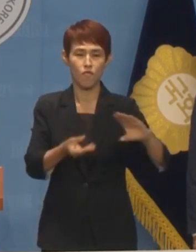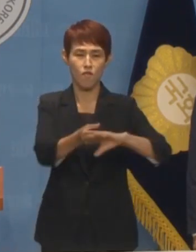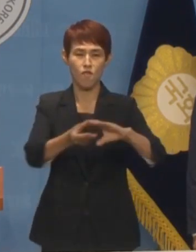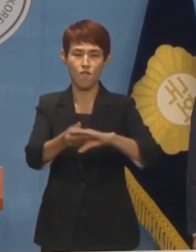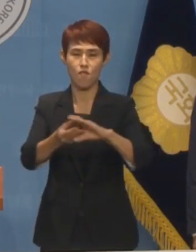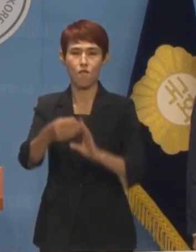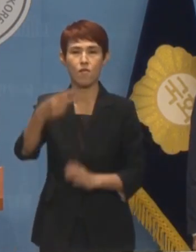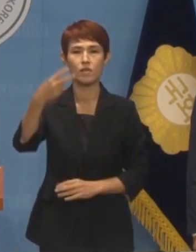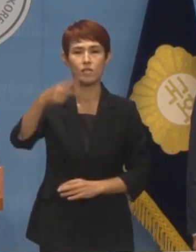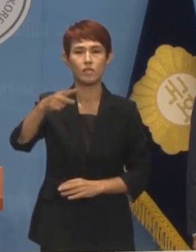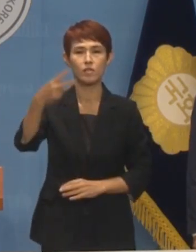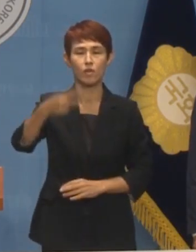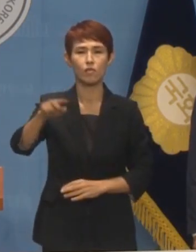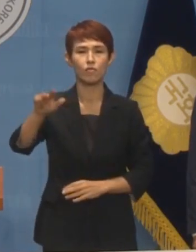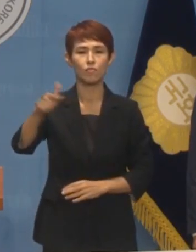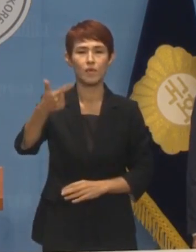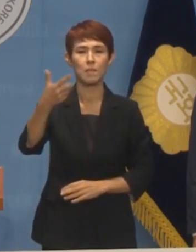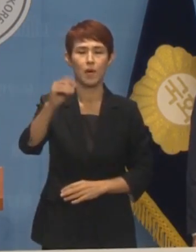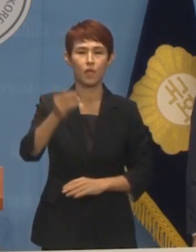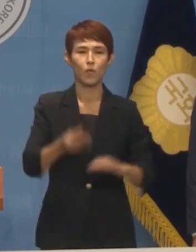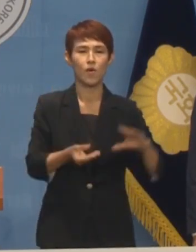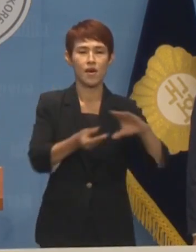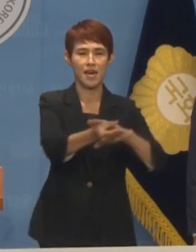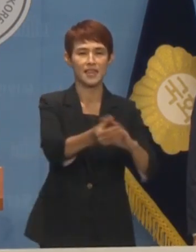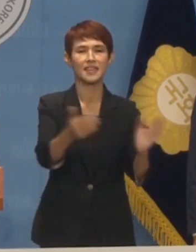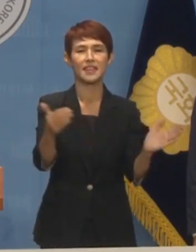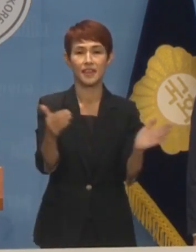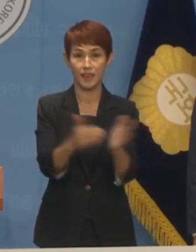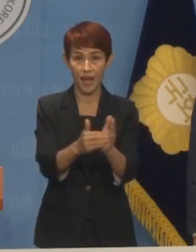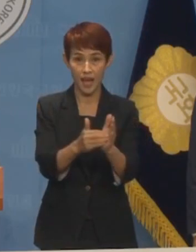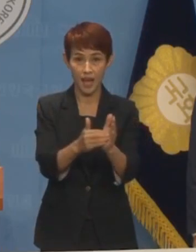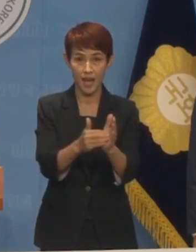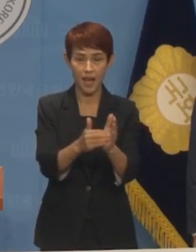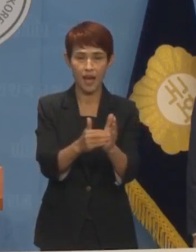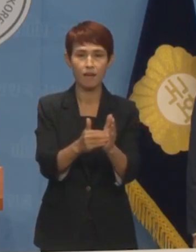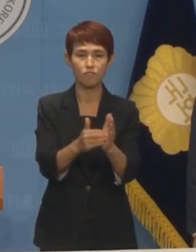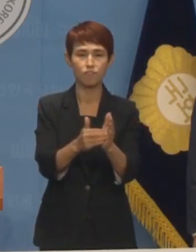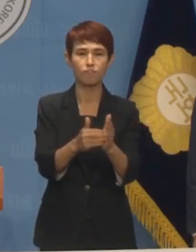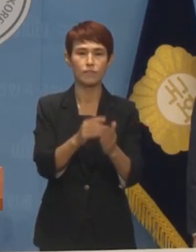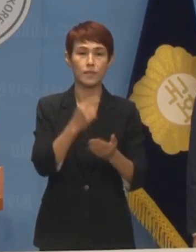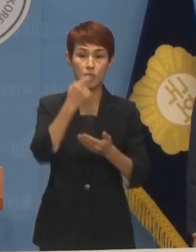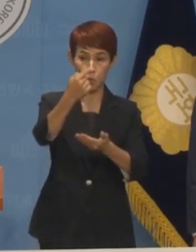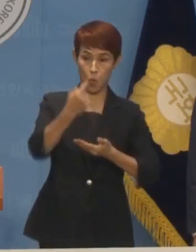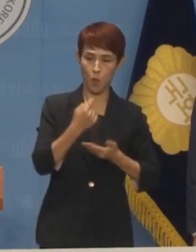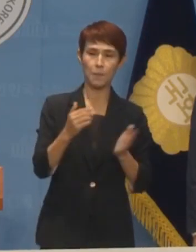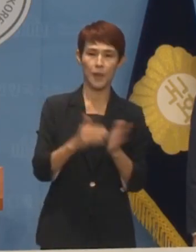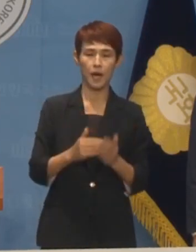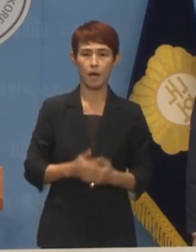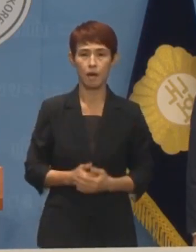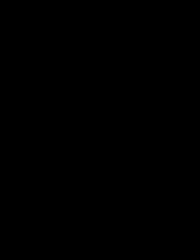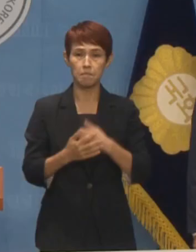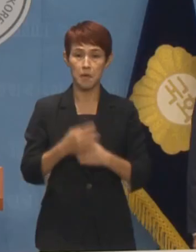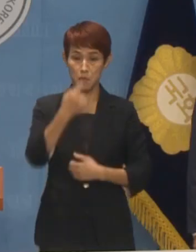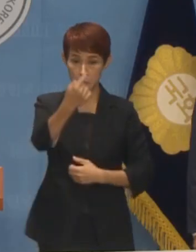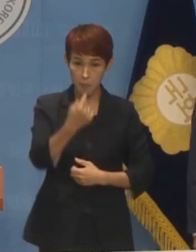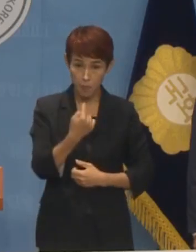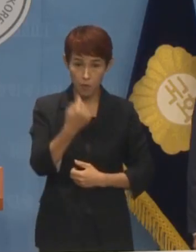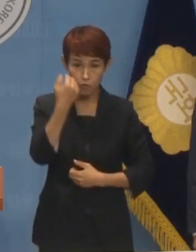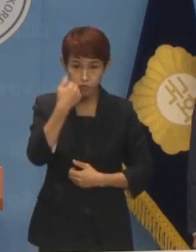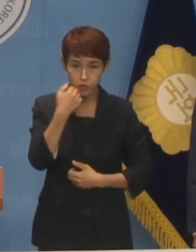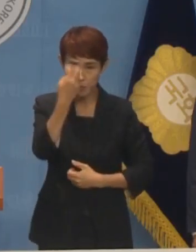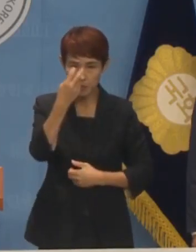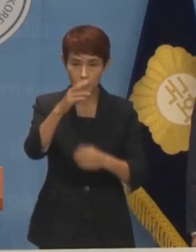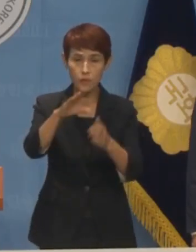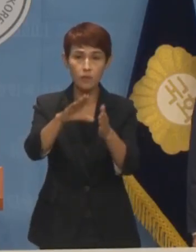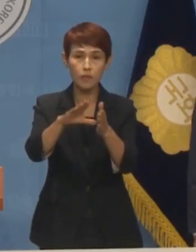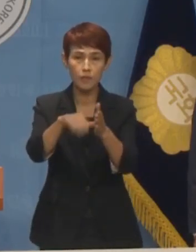원 상당의 현금을 전달했다는 내용을 신고를 접수하였습니다. 당시 신고를 받는